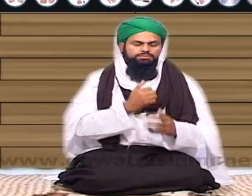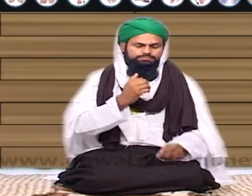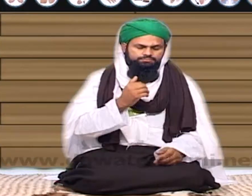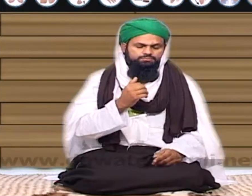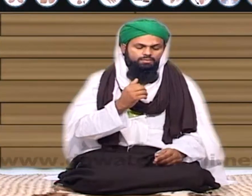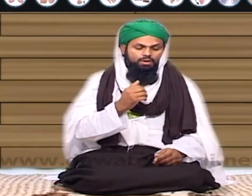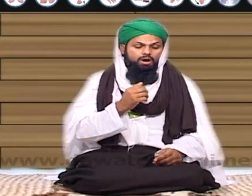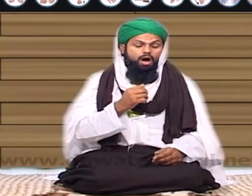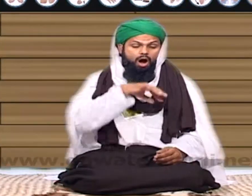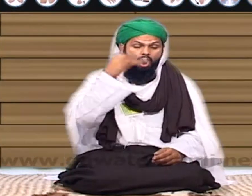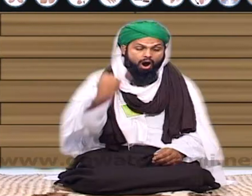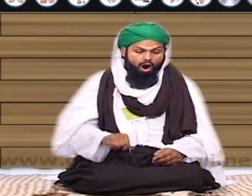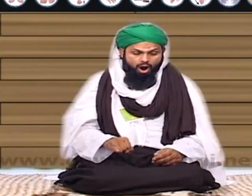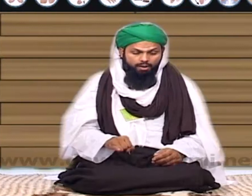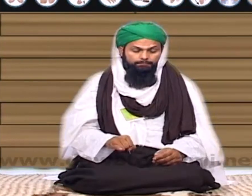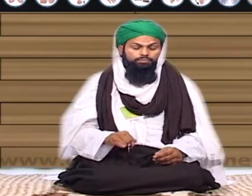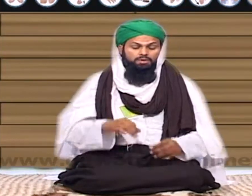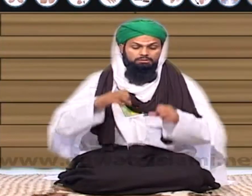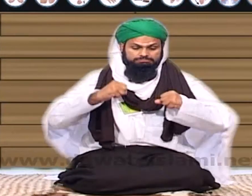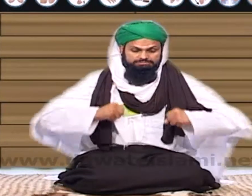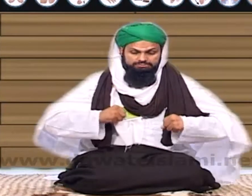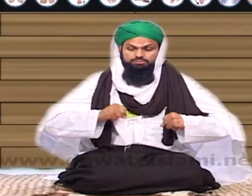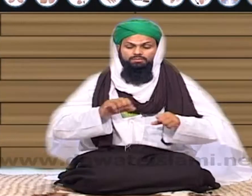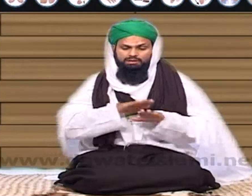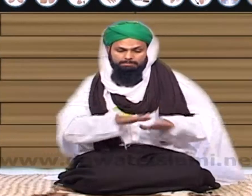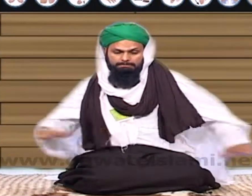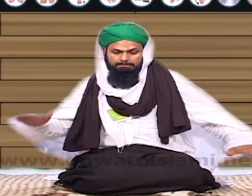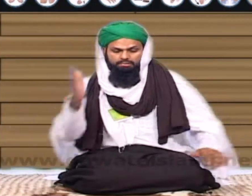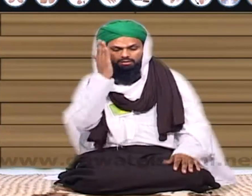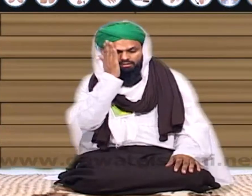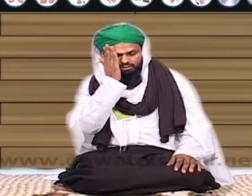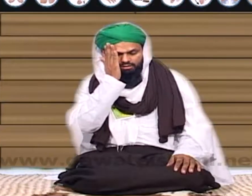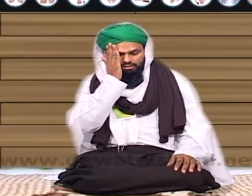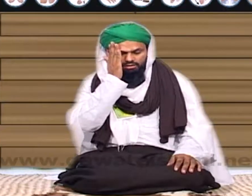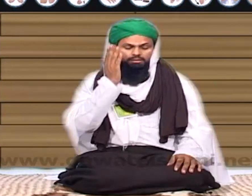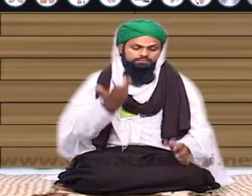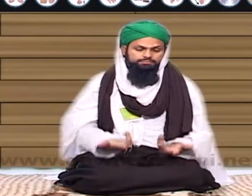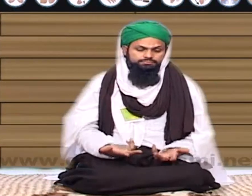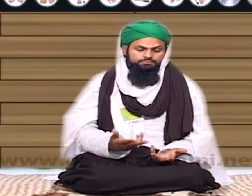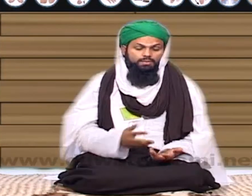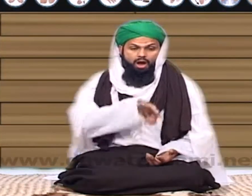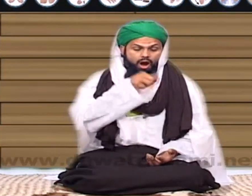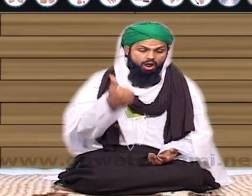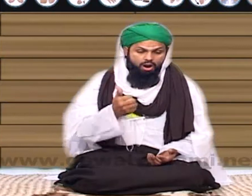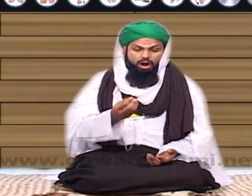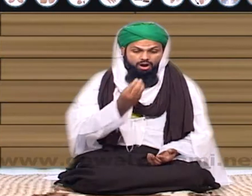روزی کی وجہ سے ہمیں طرح طرح کا فرنیچر ملتا ہے، اور حلال روزی میں یہ مشکل ہو گیا، کیونکہ اس دور